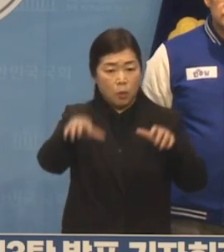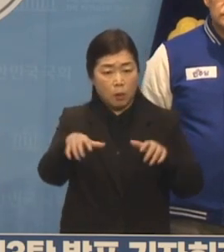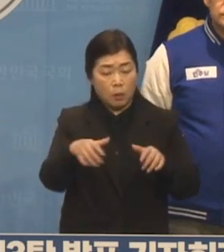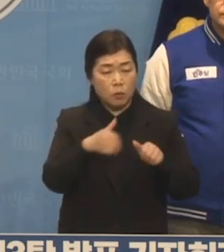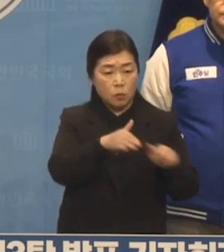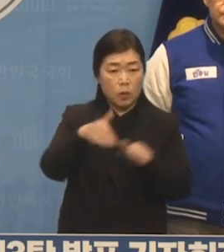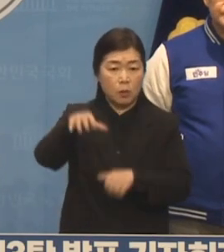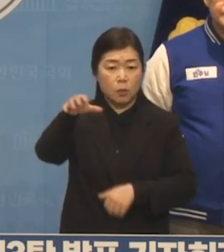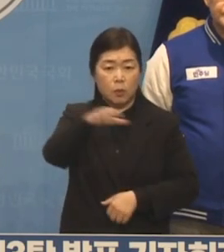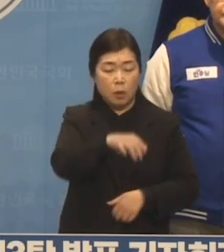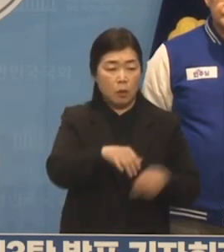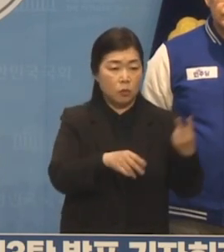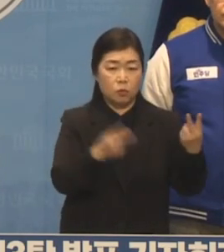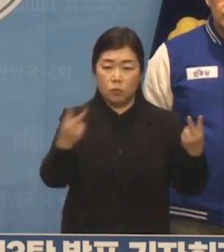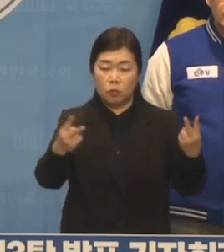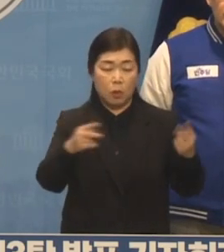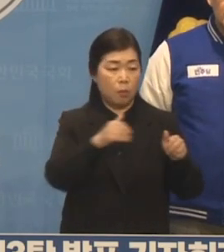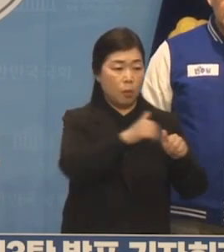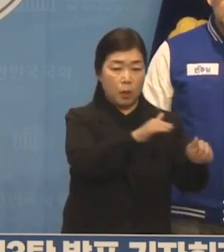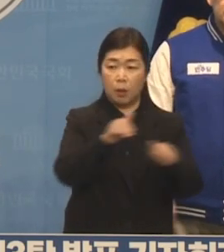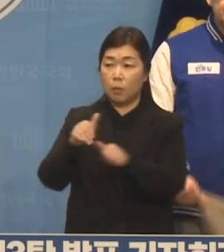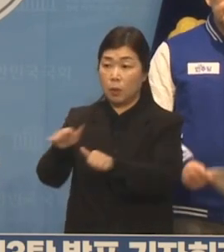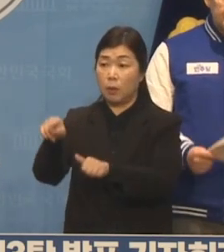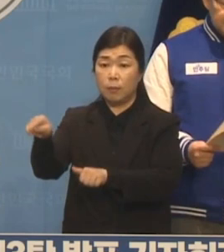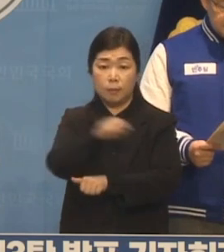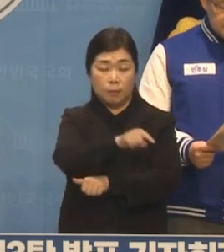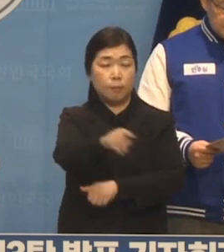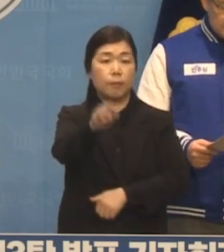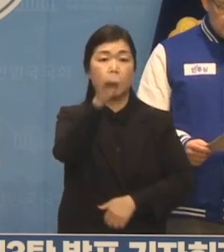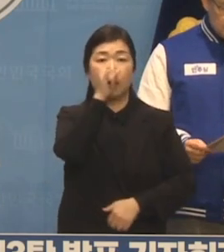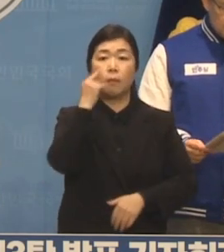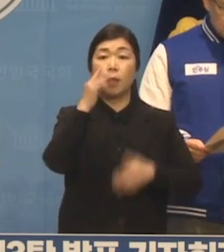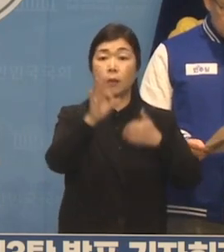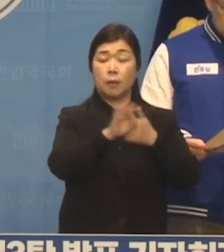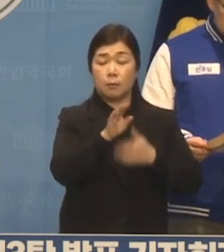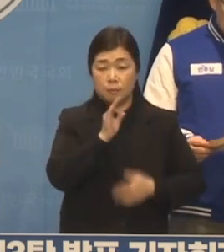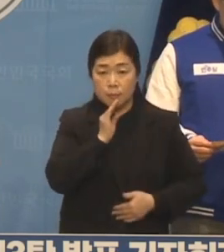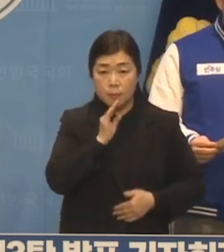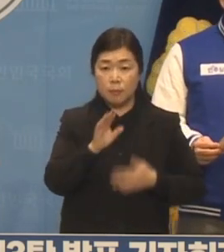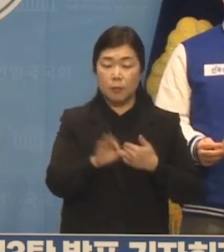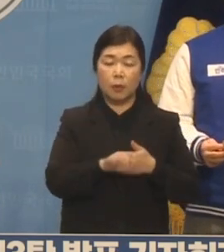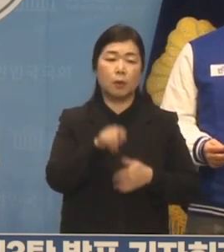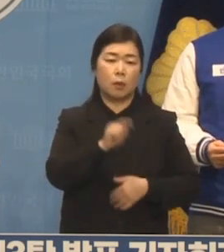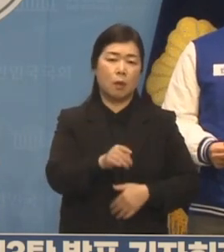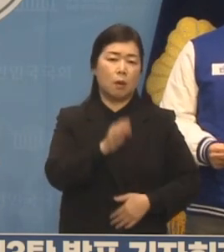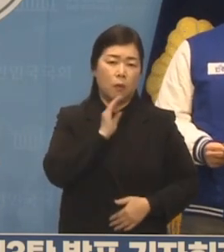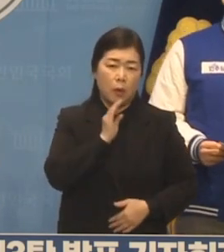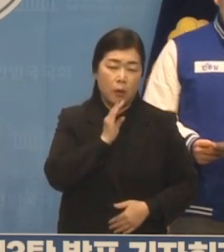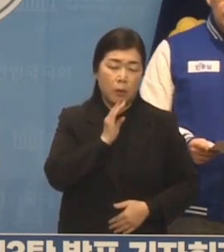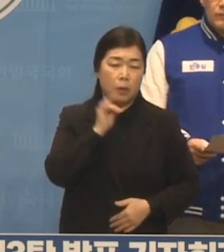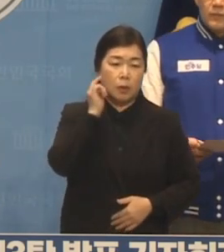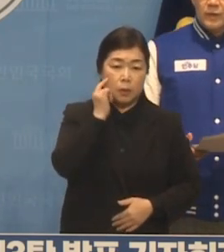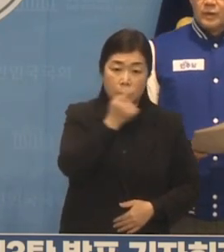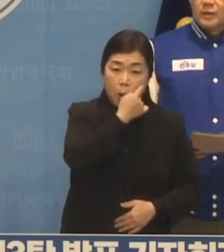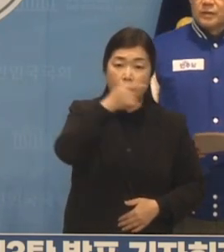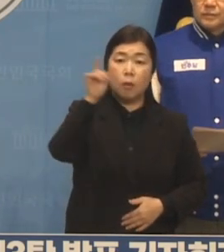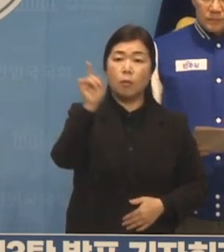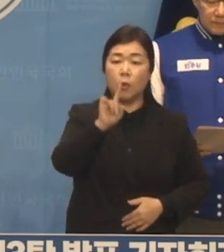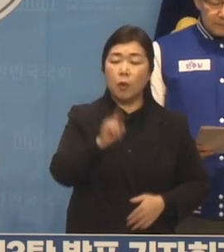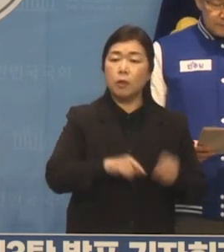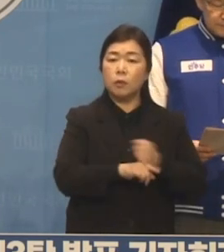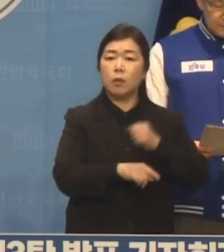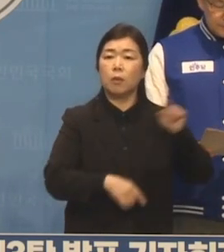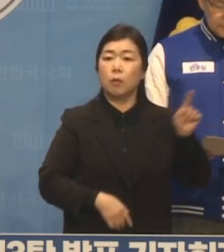출장소에서 각각 2명씩 현장에 나가 있었습니다. 만일 사실이라면 그들이 과연 무슨 근거와 무슨